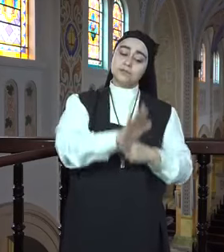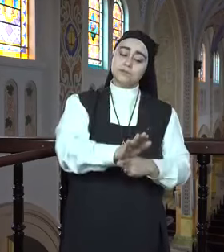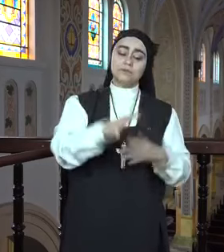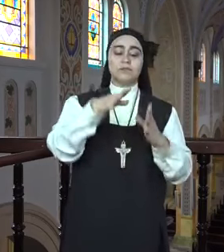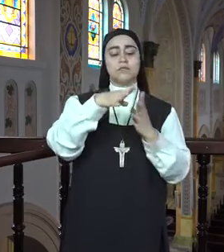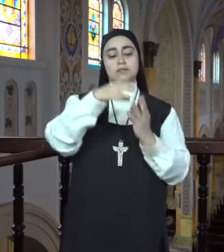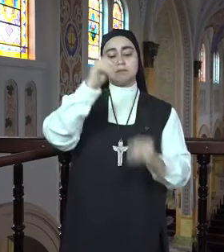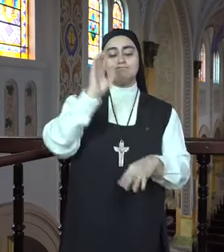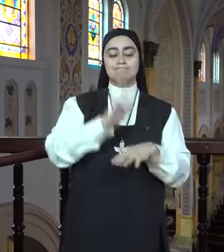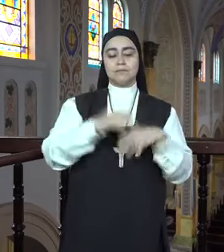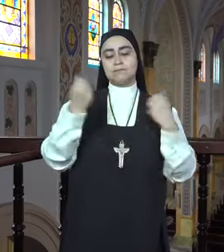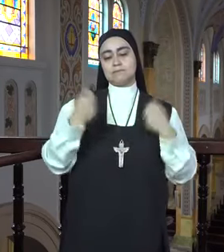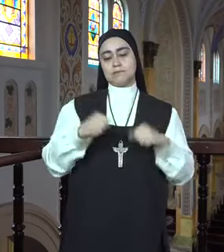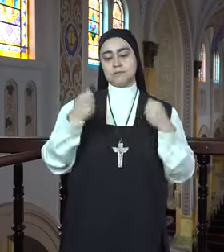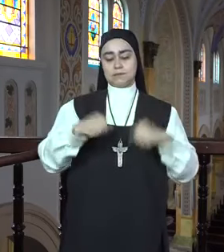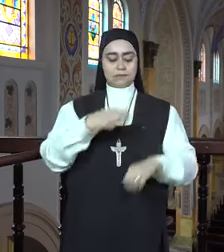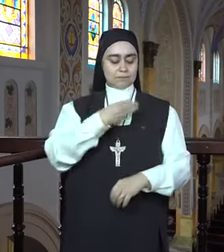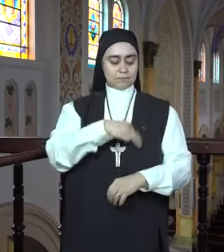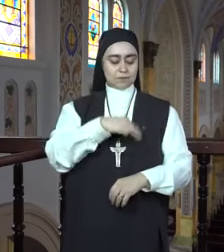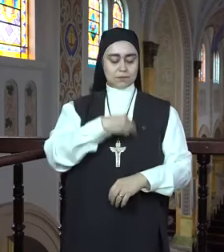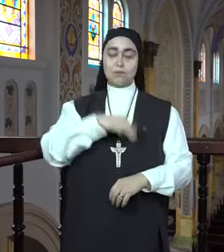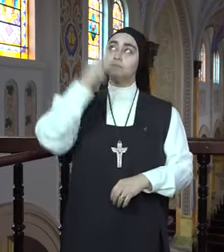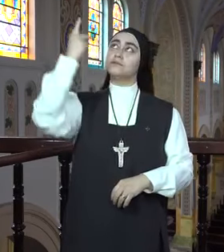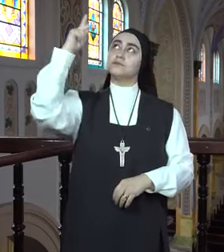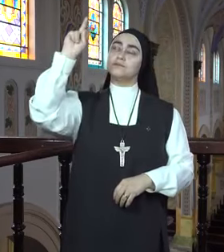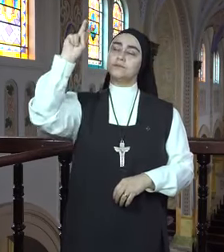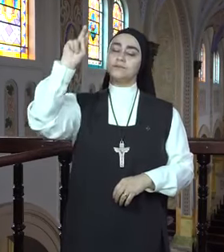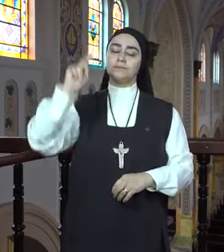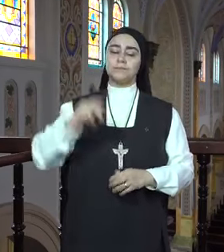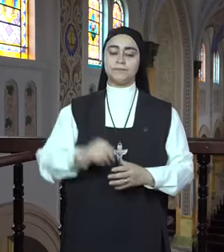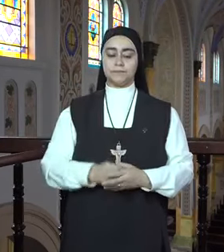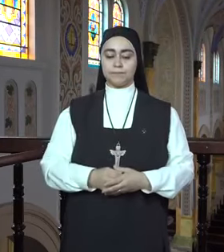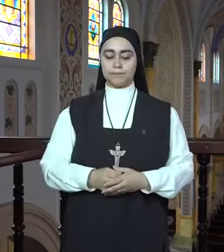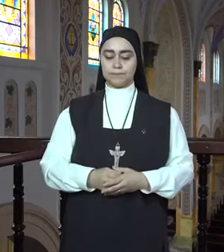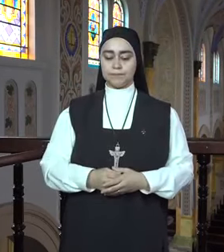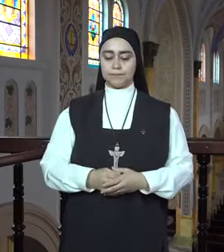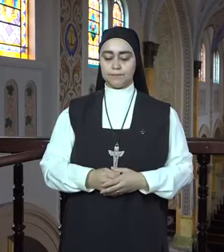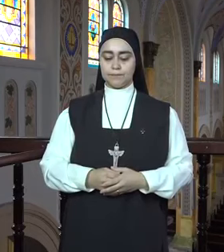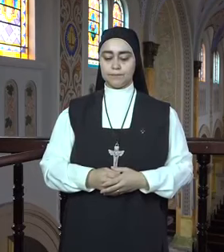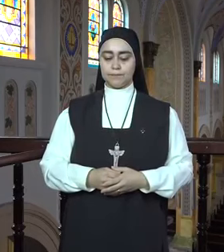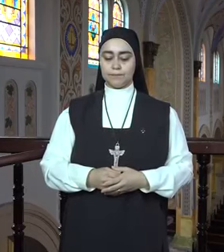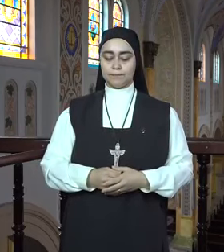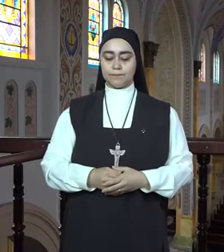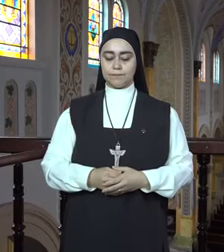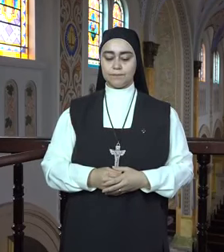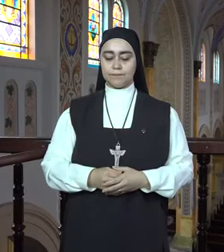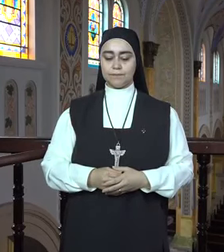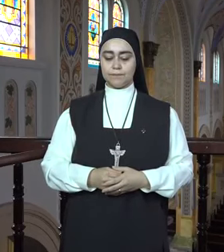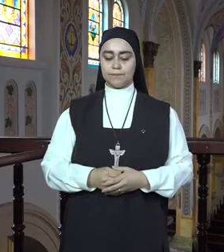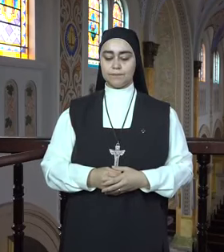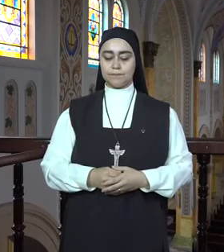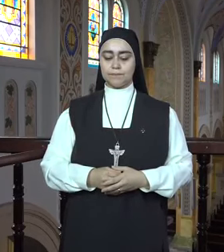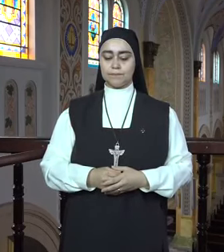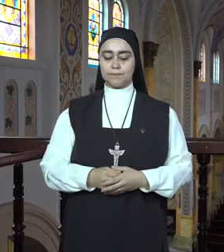e socorrei principalmente as que mais precisarem da vossa misericórdia.